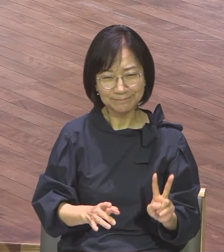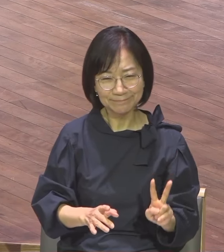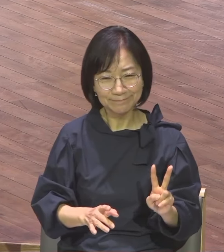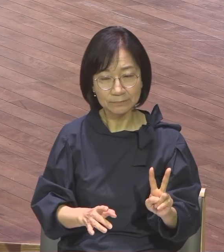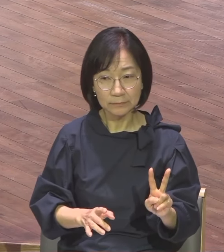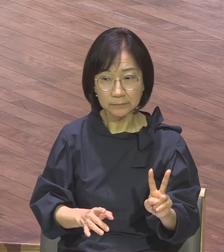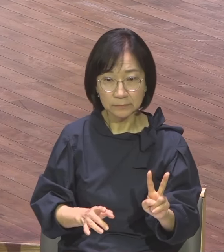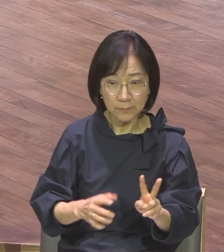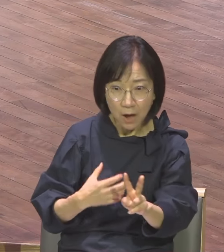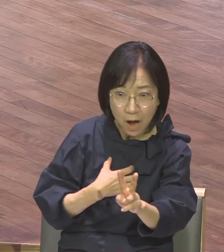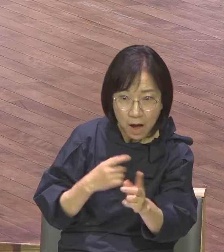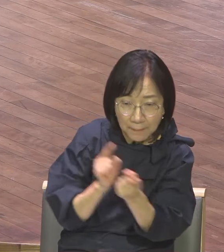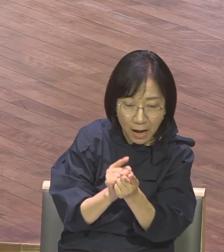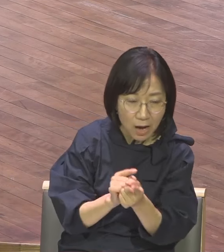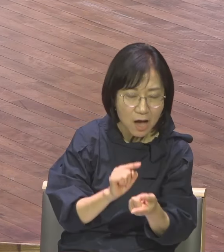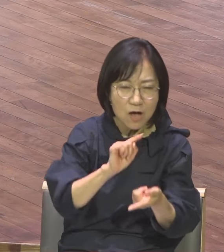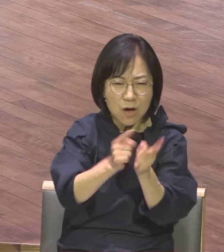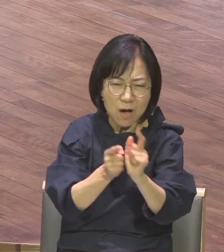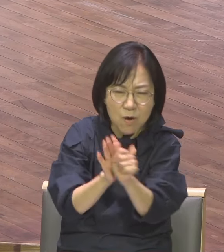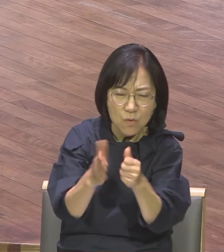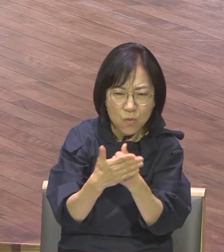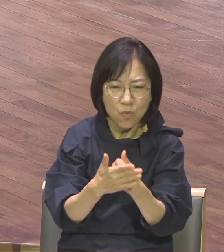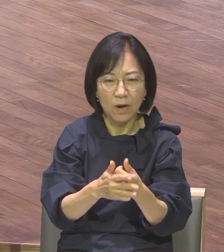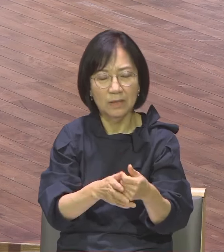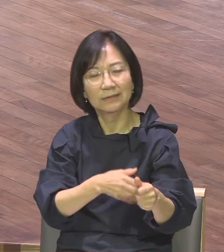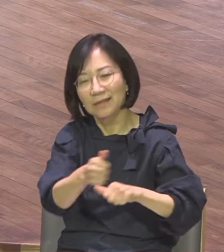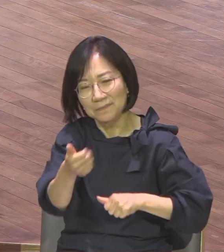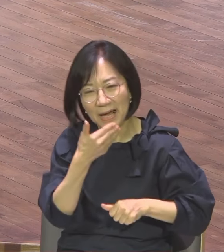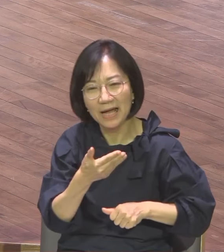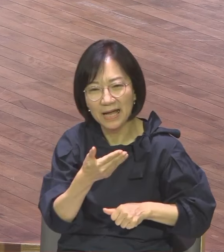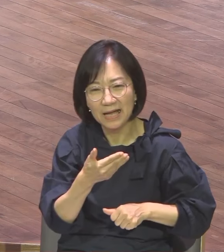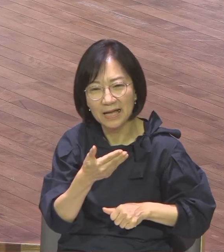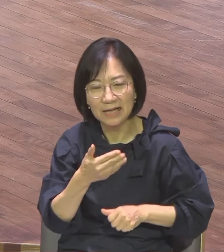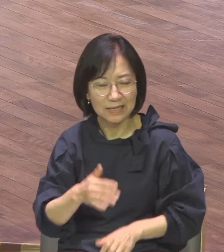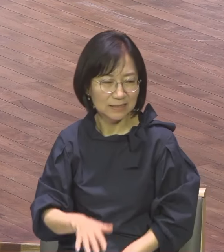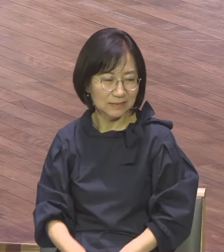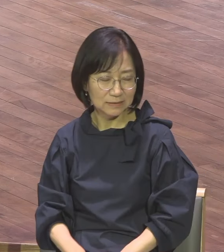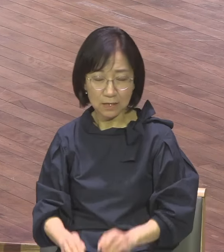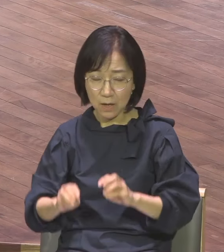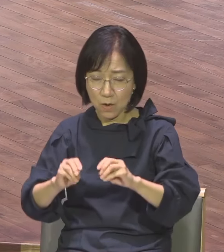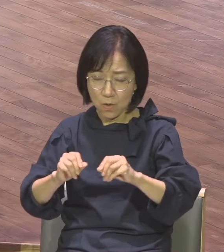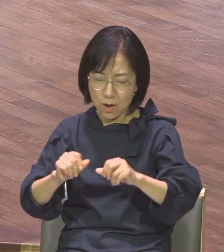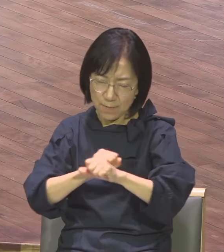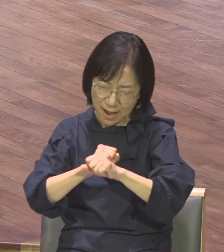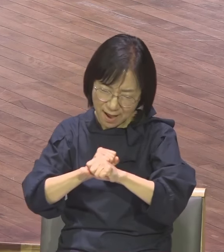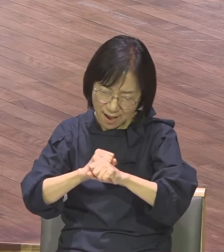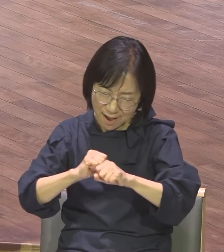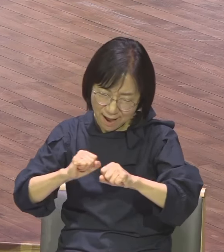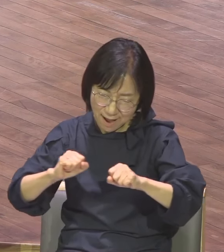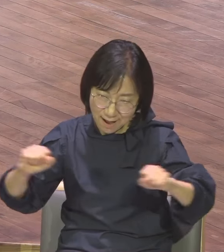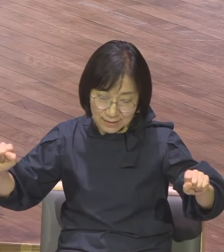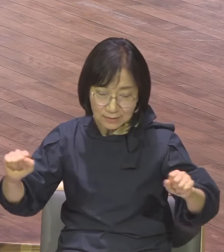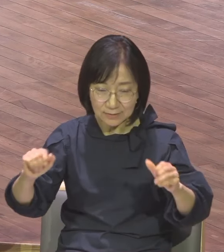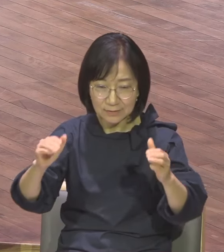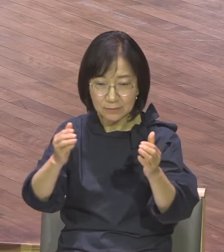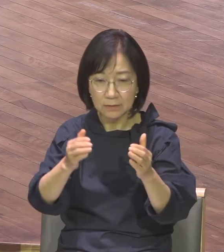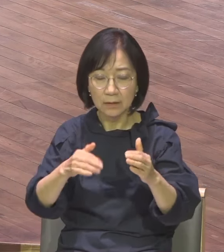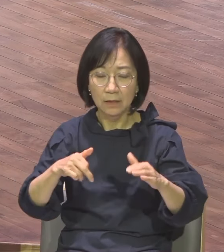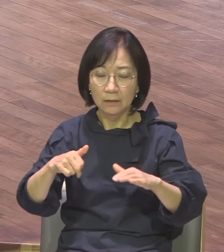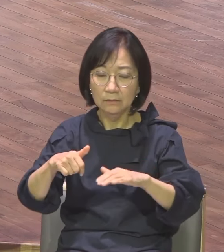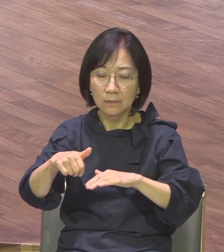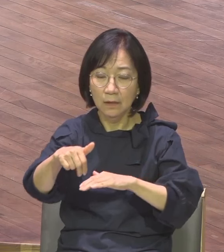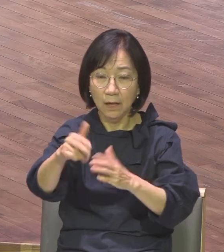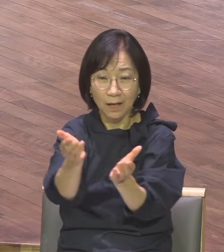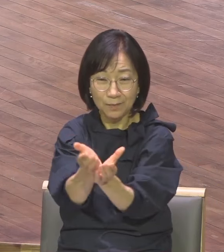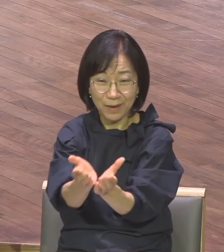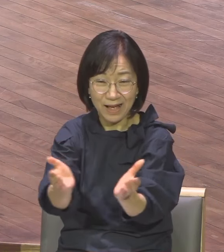아니라 서로 도와서 위험을 이겨나갈 수 있죠. 10절에 보면 광야길을 가다가 구덩이에 빠지게 되는 경우를 예를 들어서 말하고 있죠.